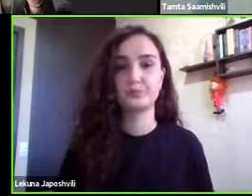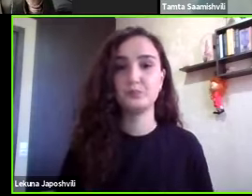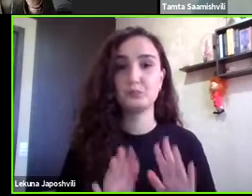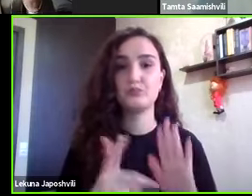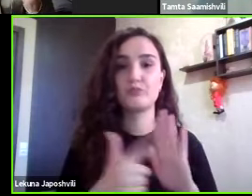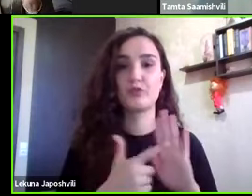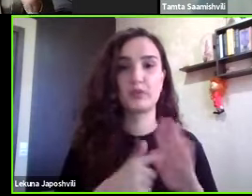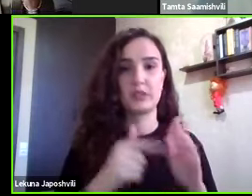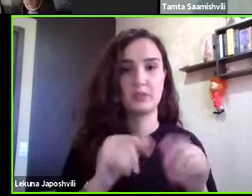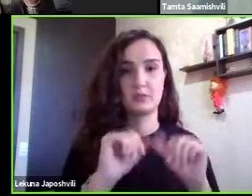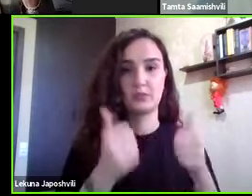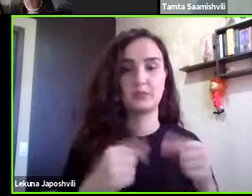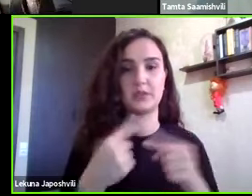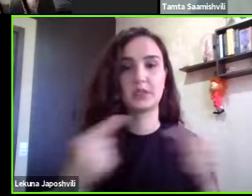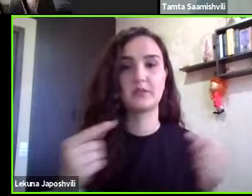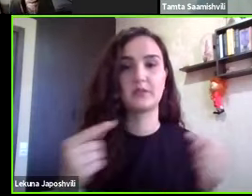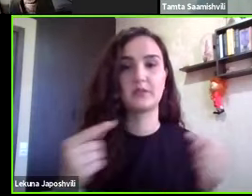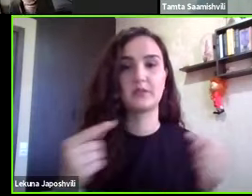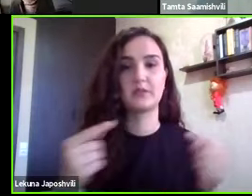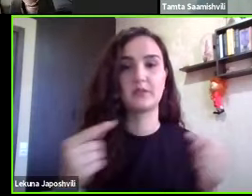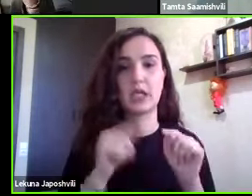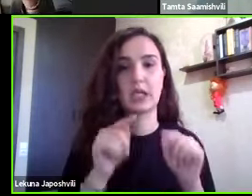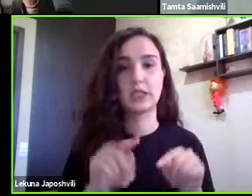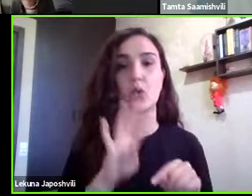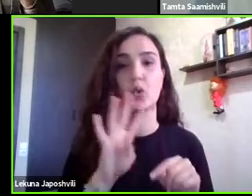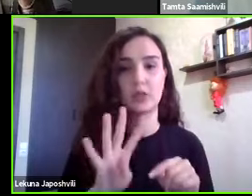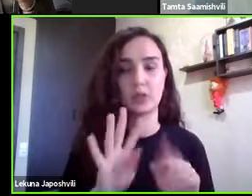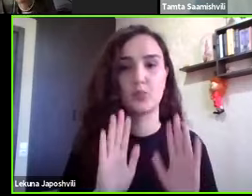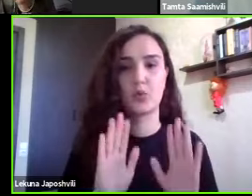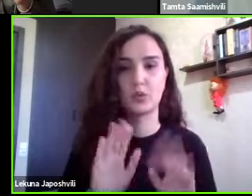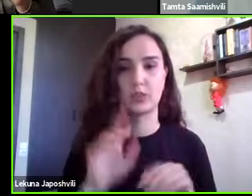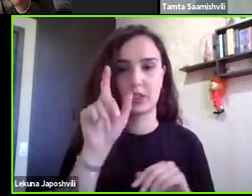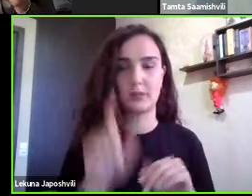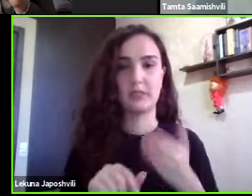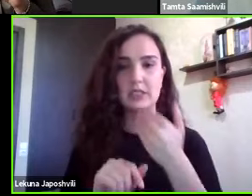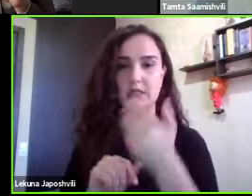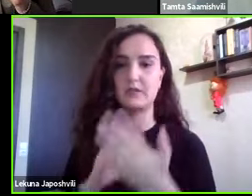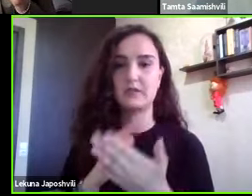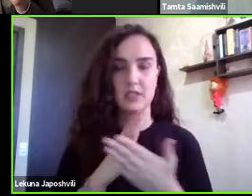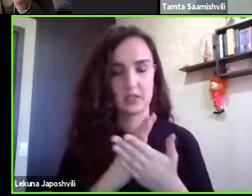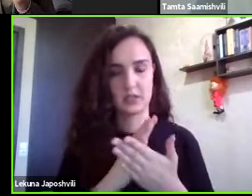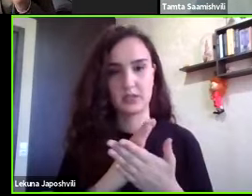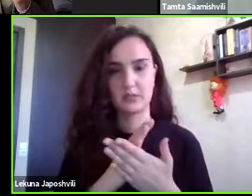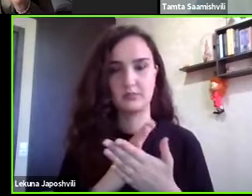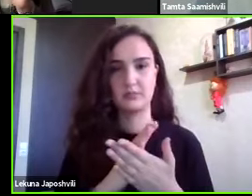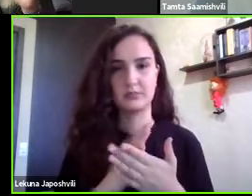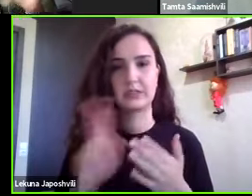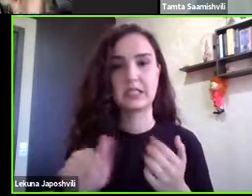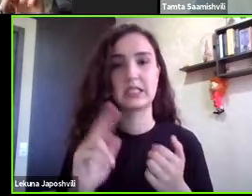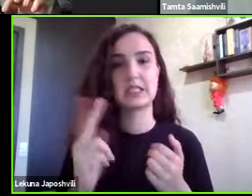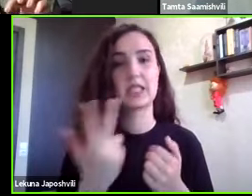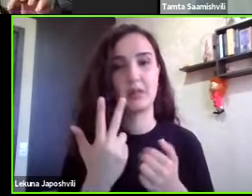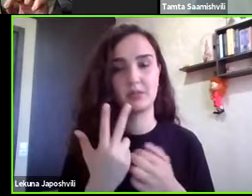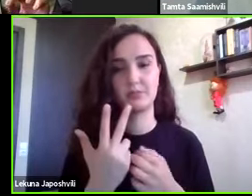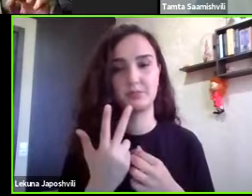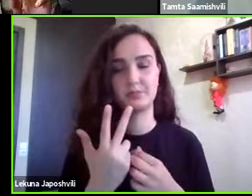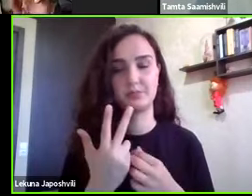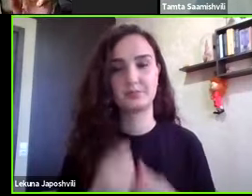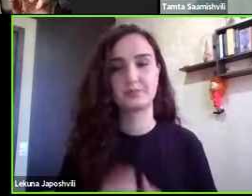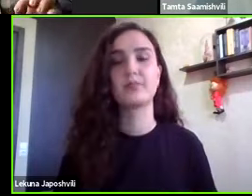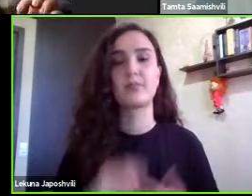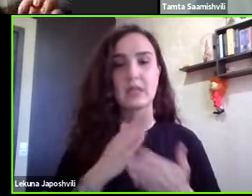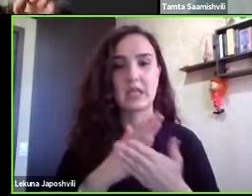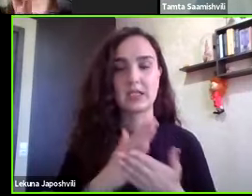7 ტიპის ვირუსი. აქედან 4 მხოლოდ ადამიანისთვის არის დამახასიათებელი და 3